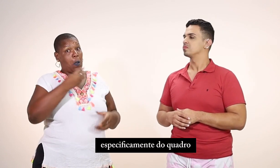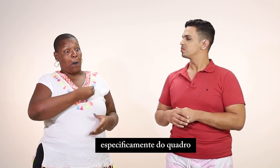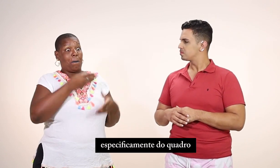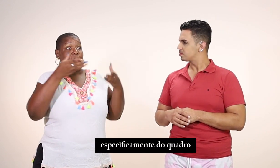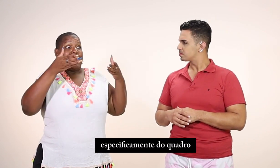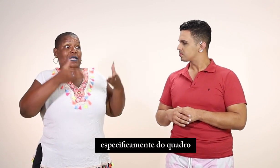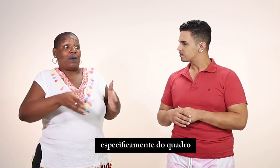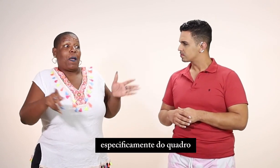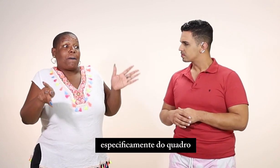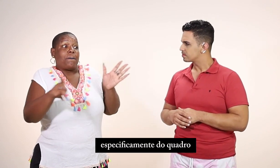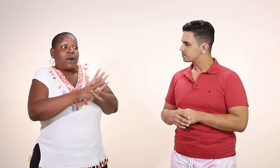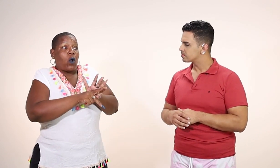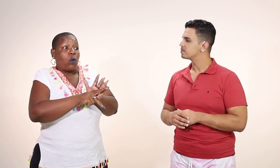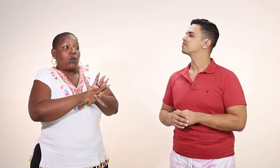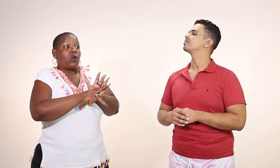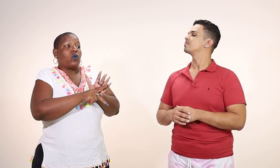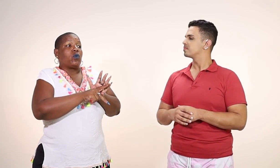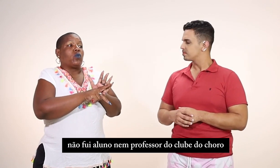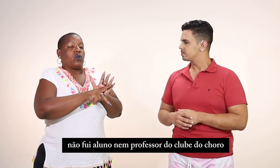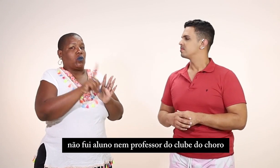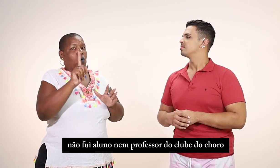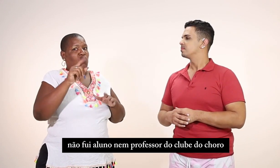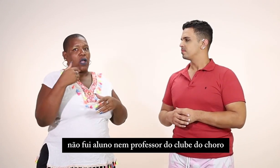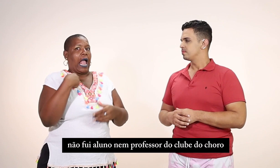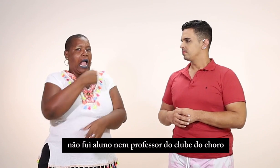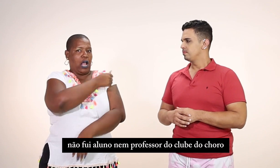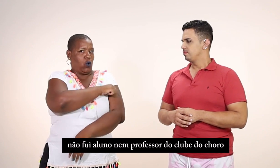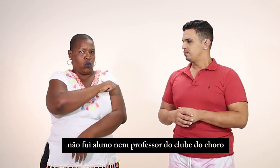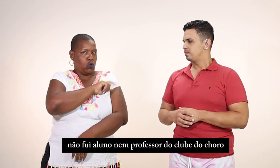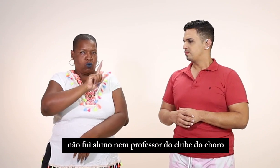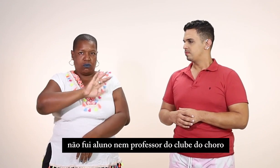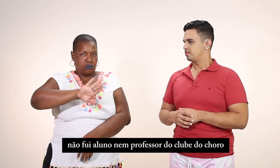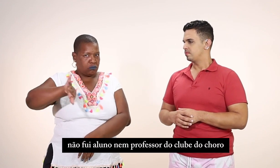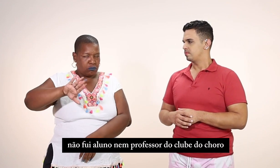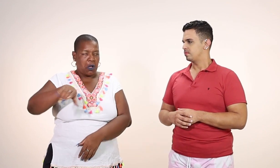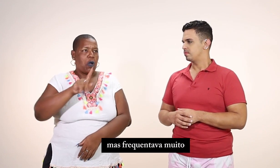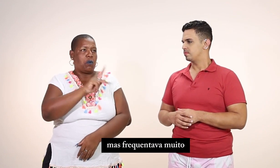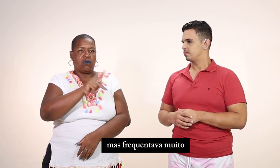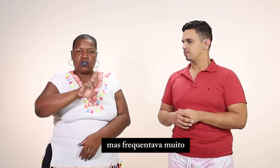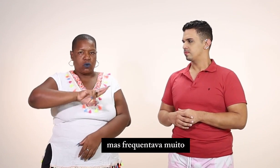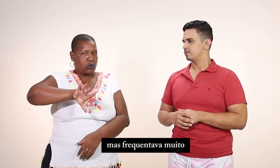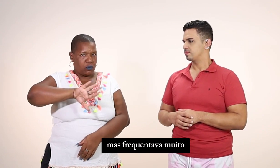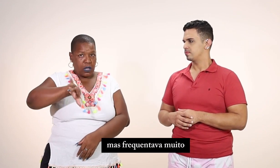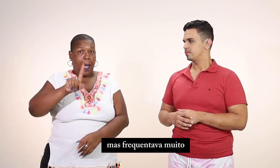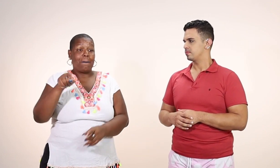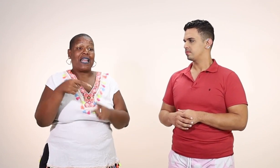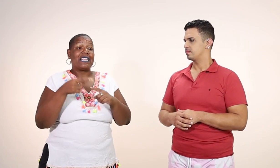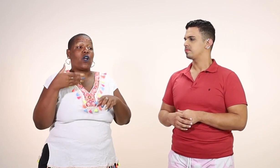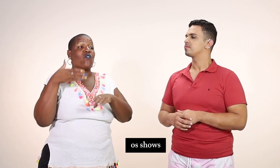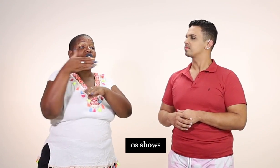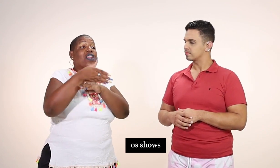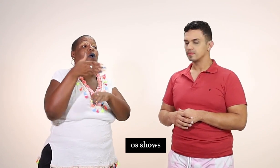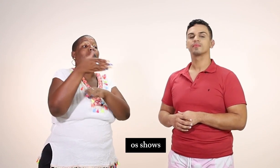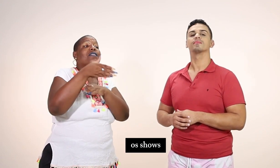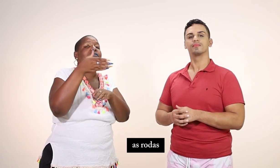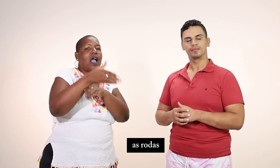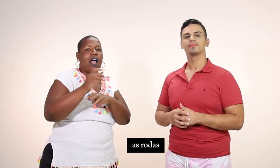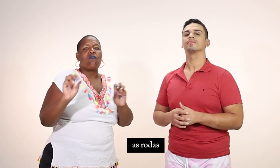especificamente do quadro, não fui aluno nem professor do Clube do Choro, mas frequentava muito os shows, as